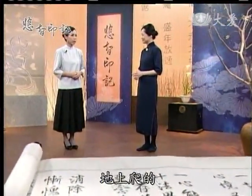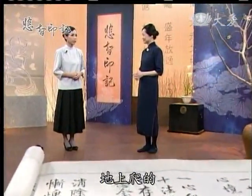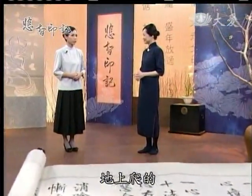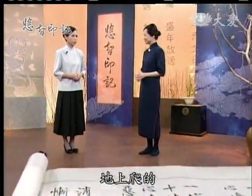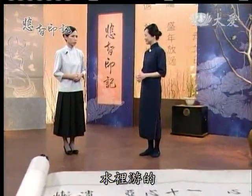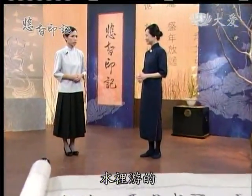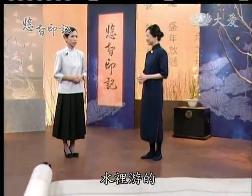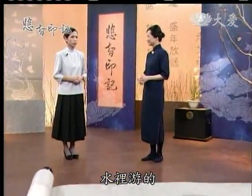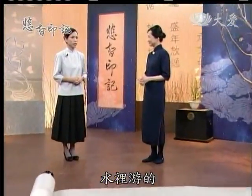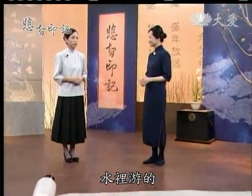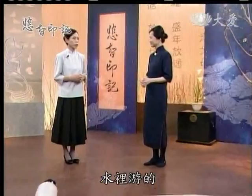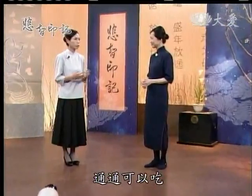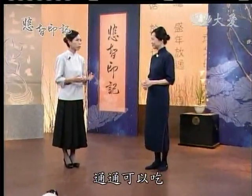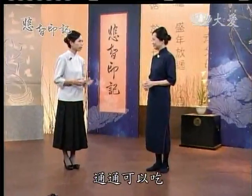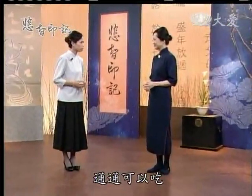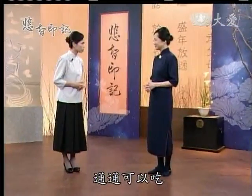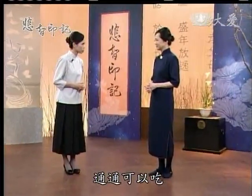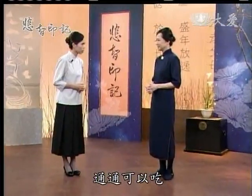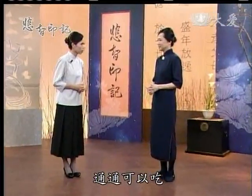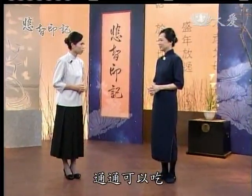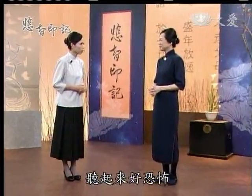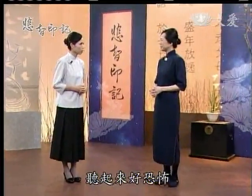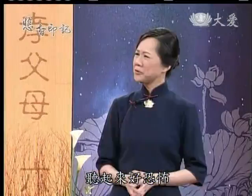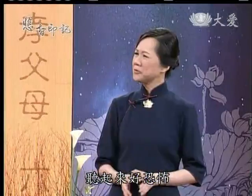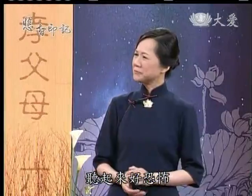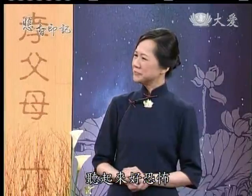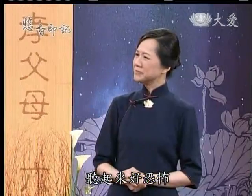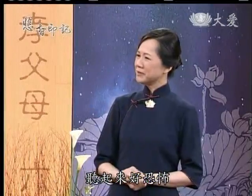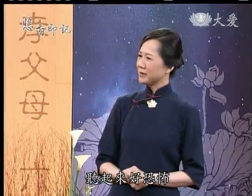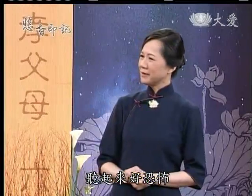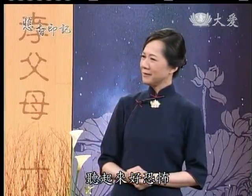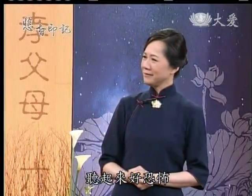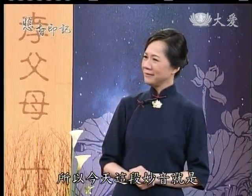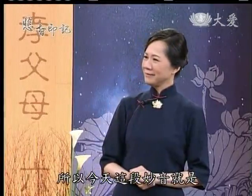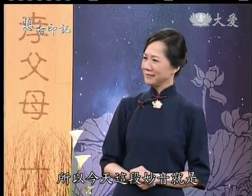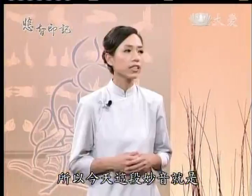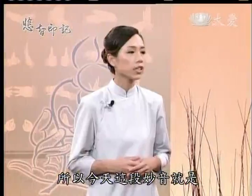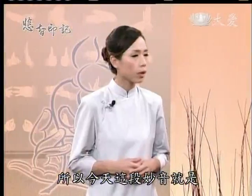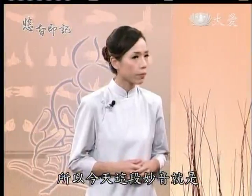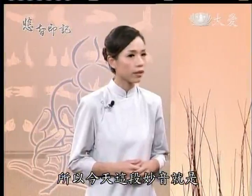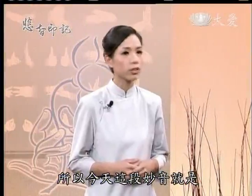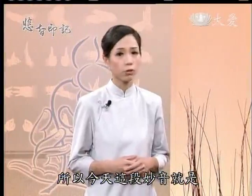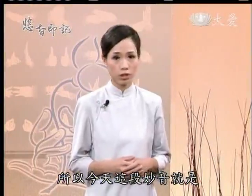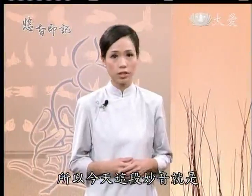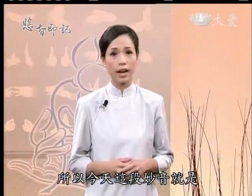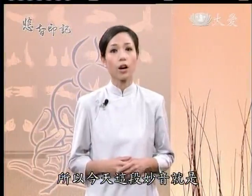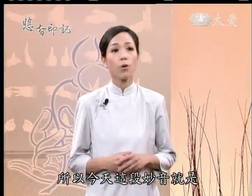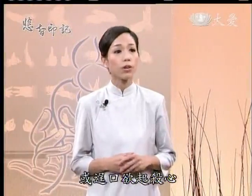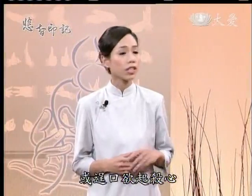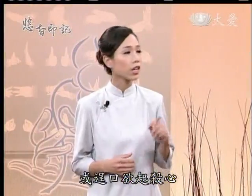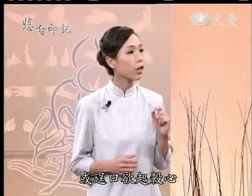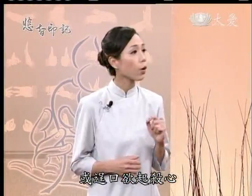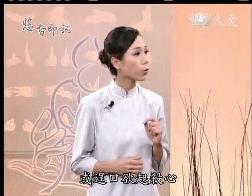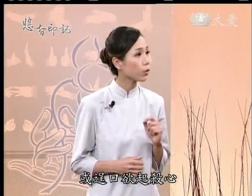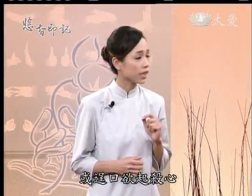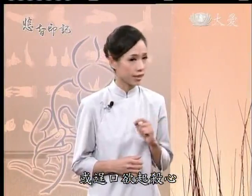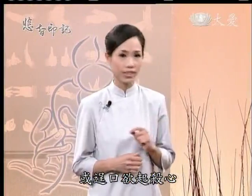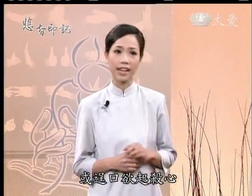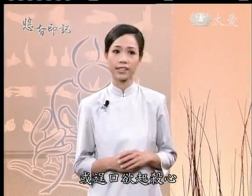爬的、水里游的，通通可以吃， 听起来好恐怖哦。 所以今天这段妙音就是啊，或成口欲起杀